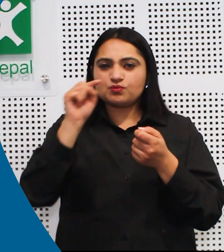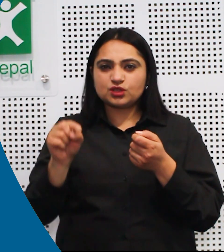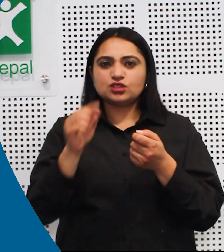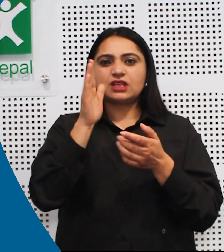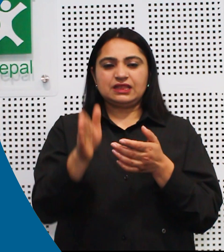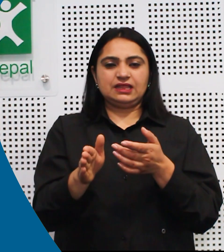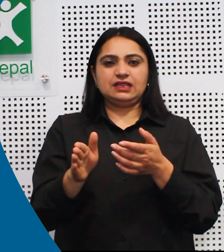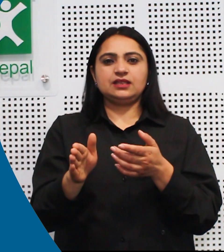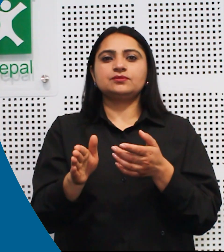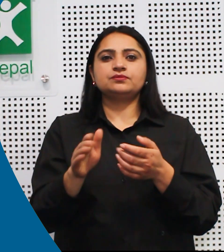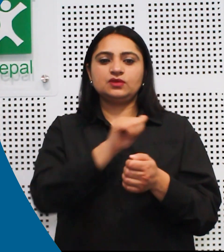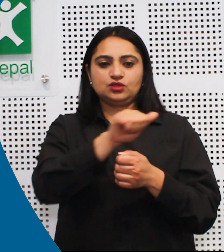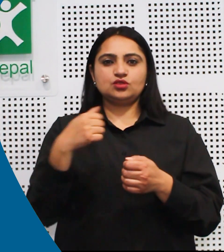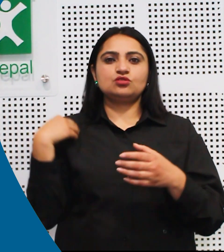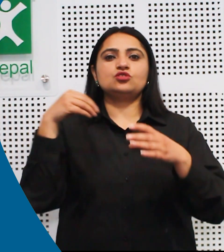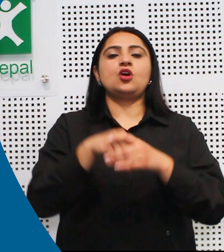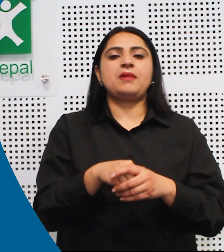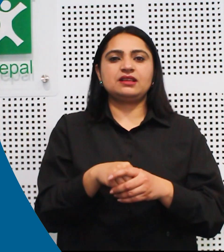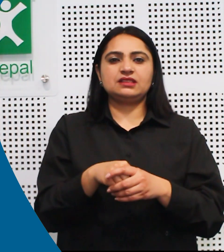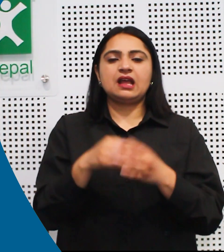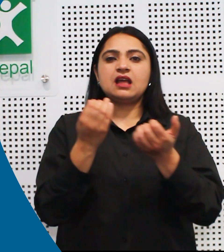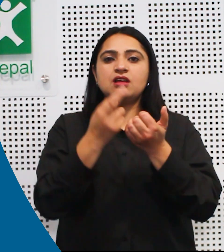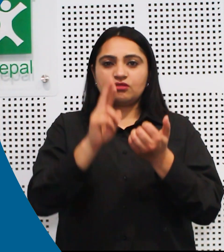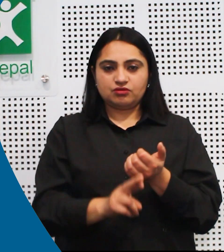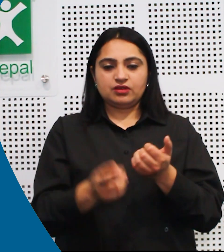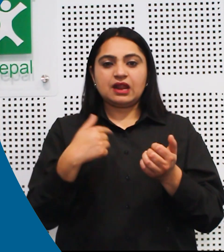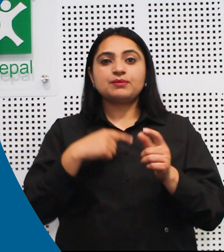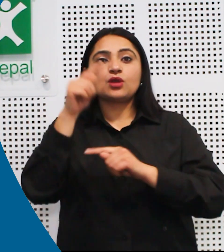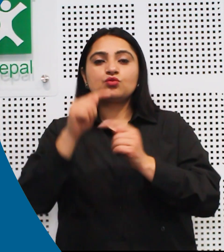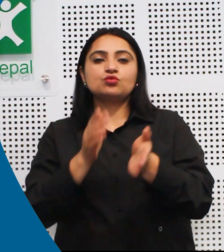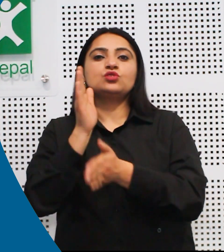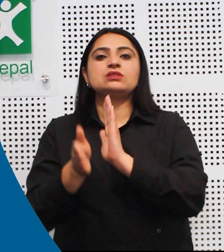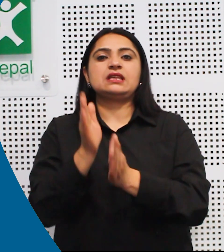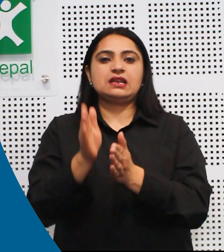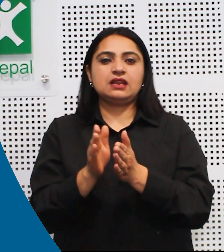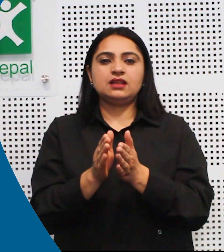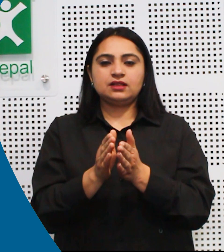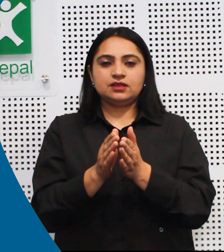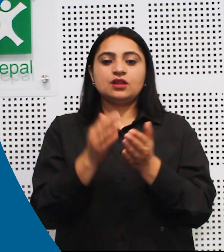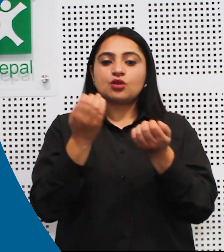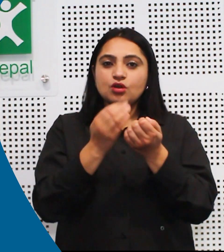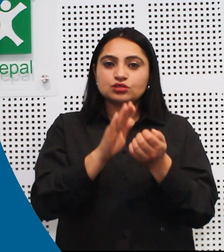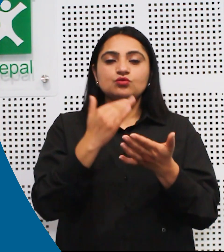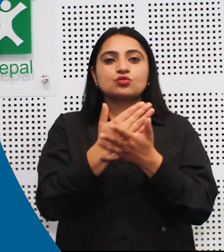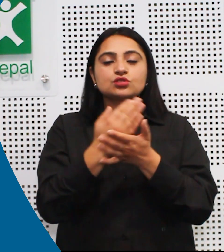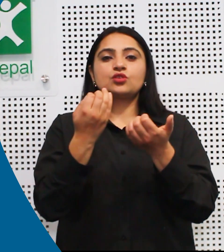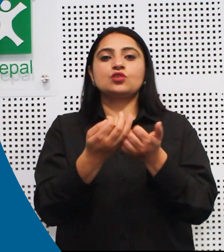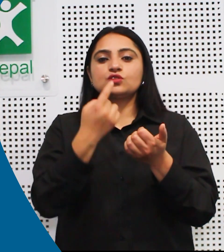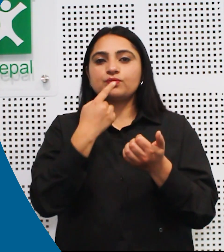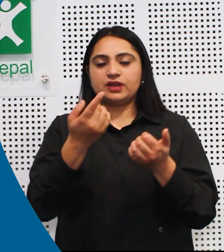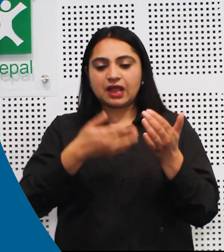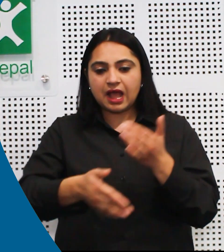दरले जनसहभागिता जुटाएर हामी कुन कुन योजना पर्छन् र कसरी गर्ने भन्ने कुरा यो